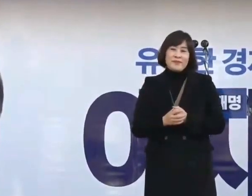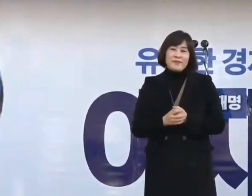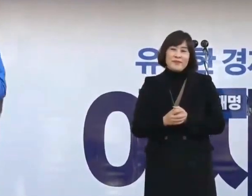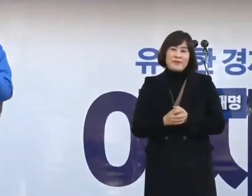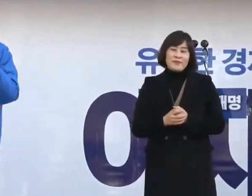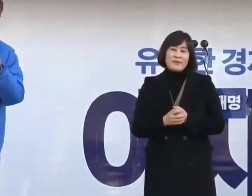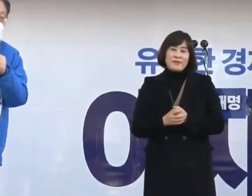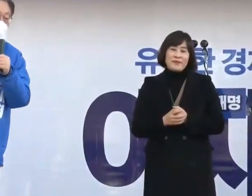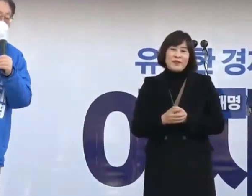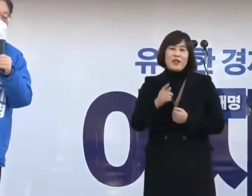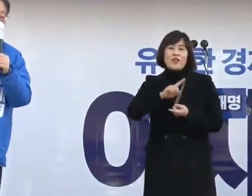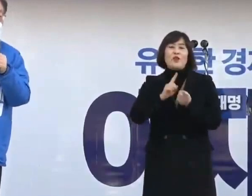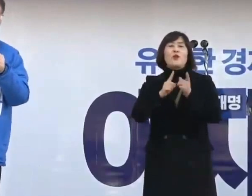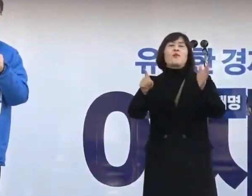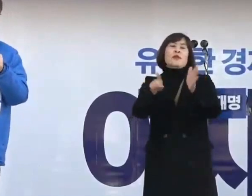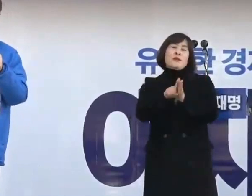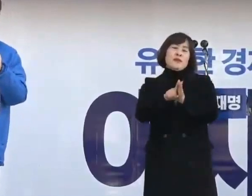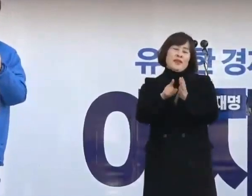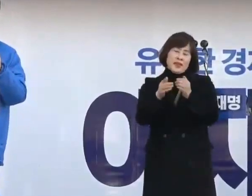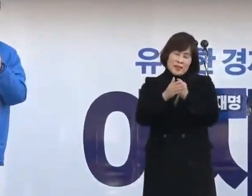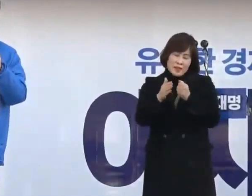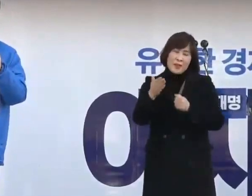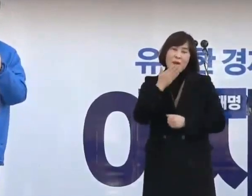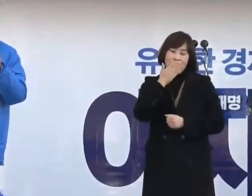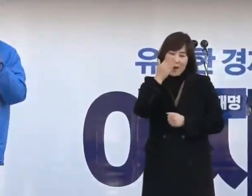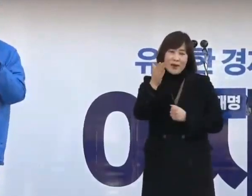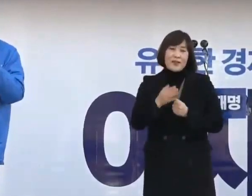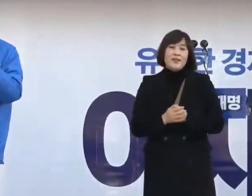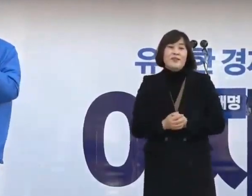이게 바로 실력 아닙니까, 여러분?